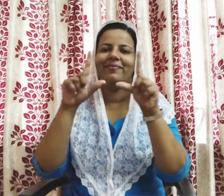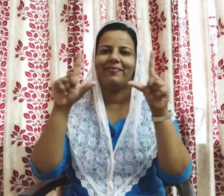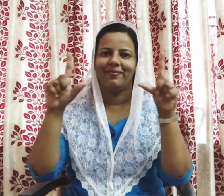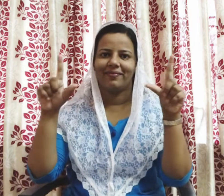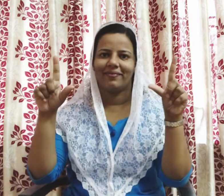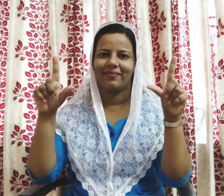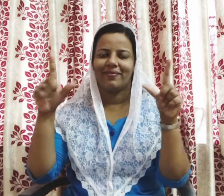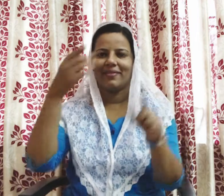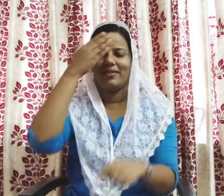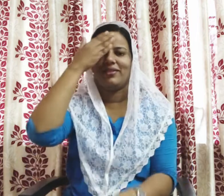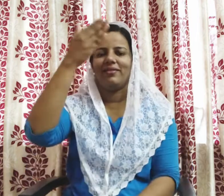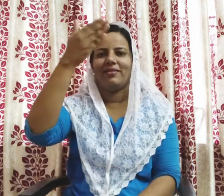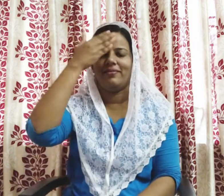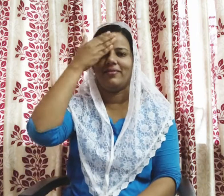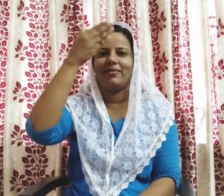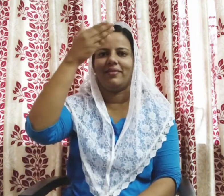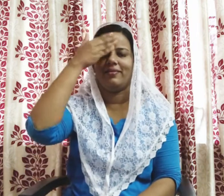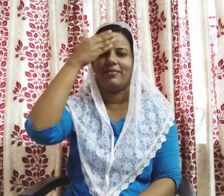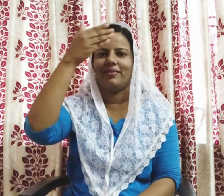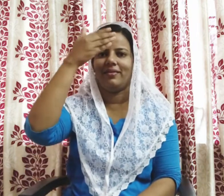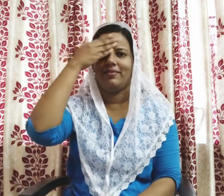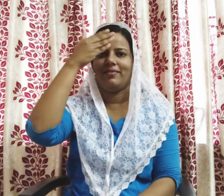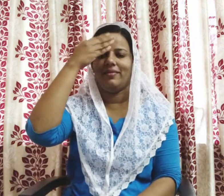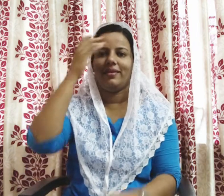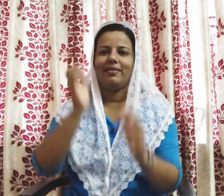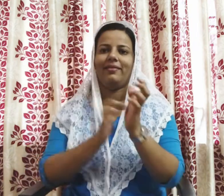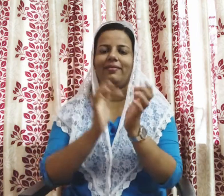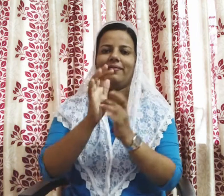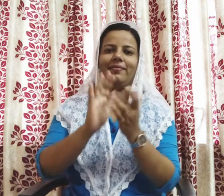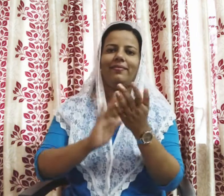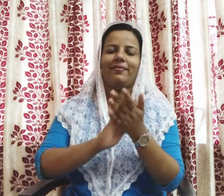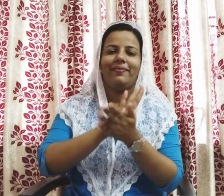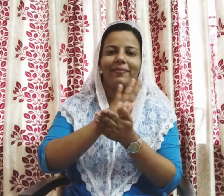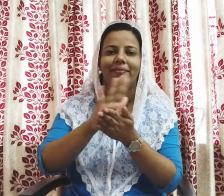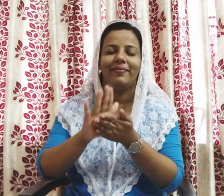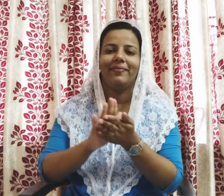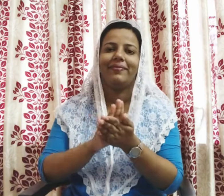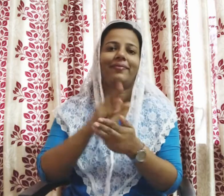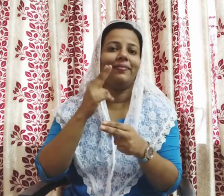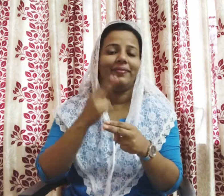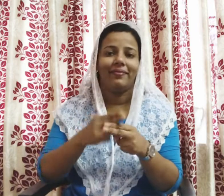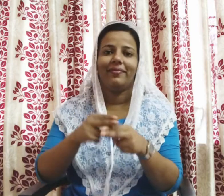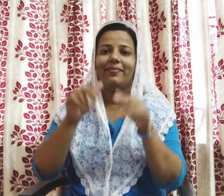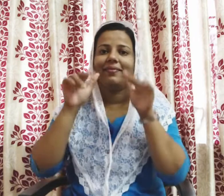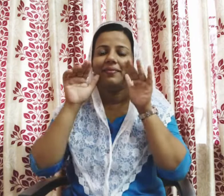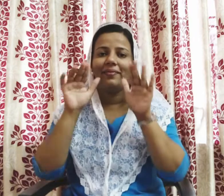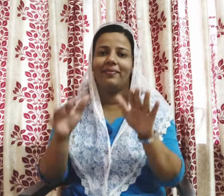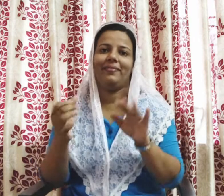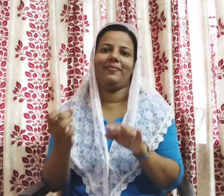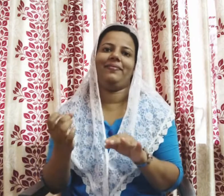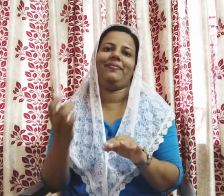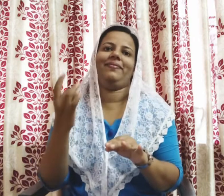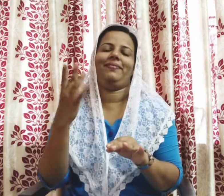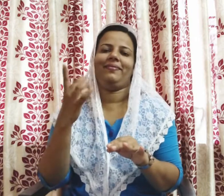പ്രൈസ് ദ ലോർഡ്, ഹല്ലേലൂയ. സ്തോത്രം സ്തോത്രം സ്തോത്രം സ്തോത്രം. കർത്താവിൻ്റെ അതിപരിശുദ്ധമായ തിരുനാമം ഈ അനുഗ്രഹിക്കപ്പെട്ട